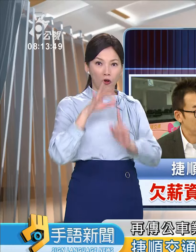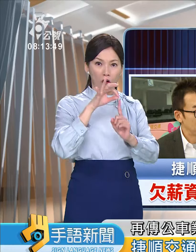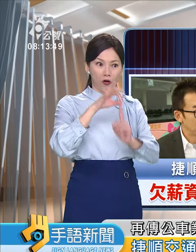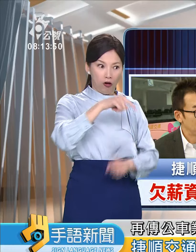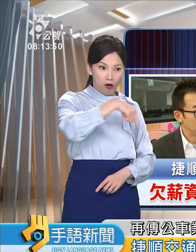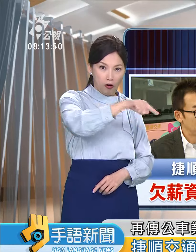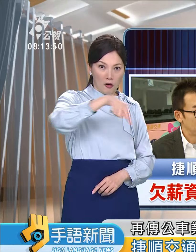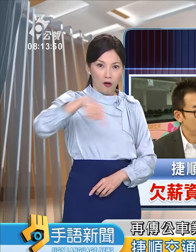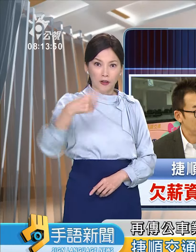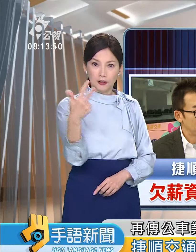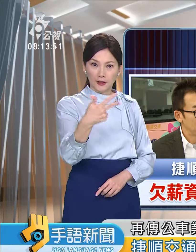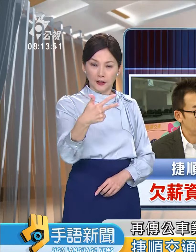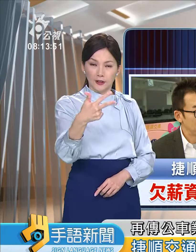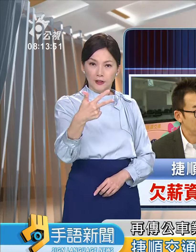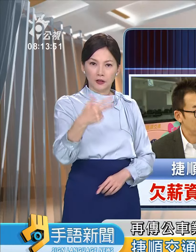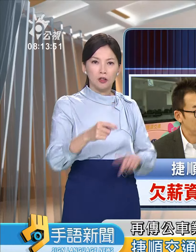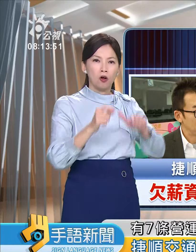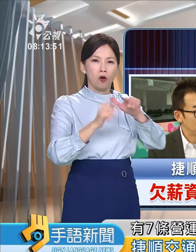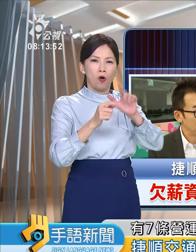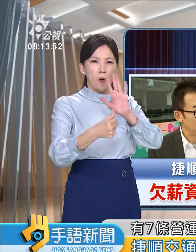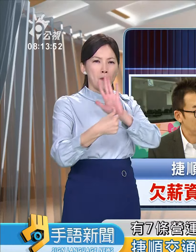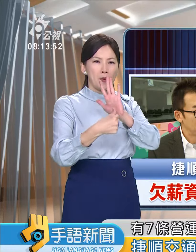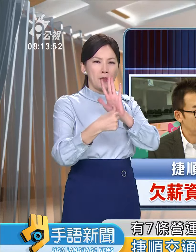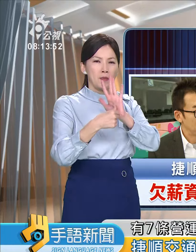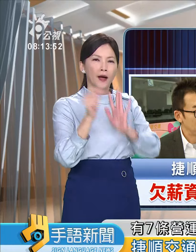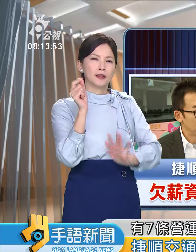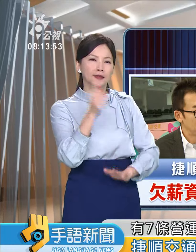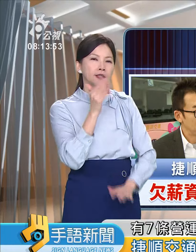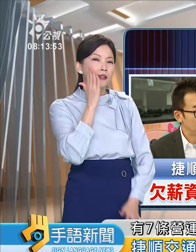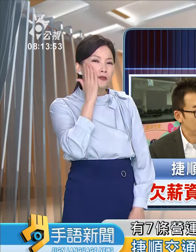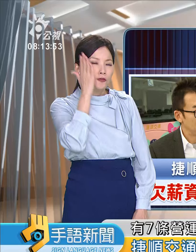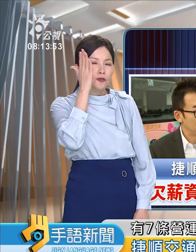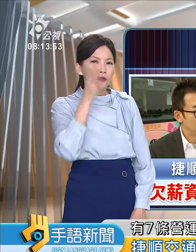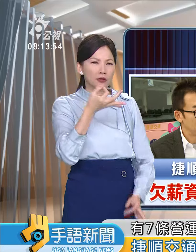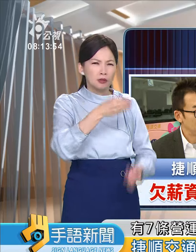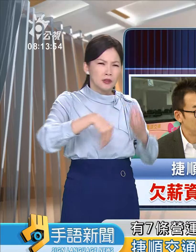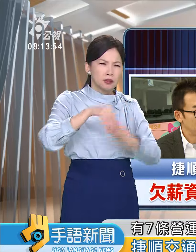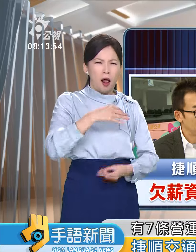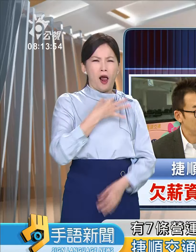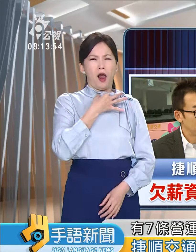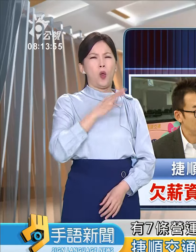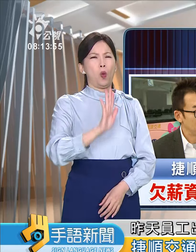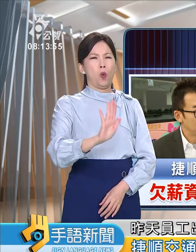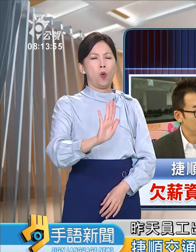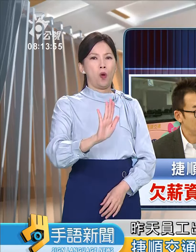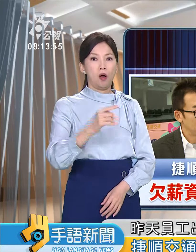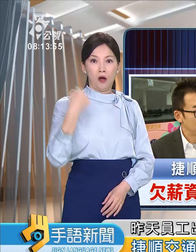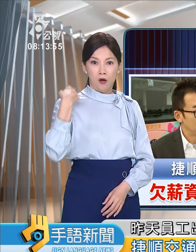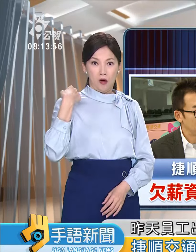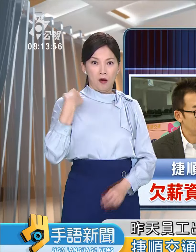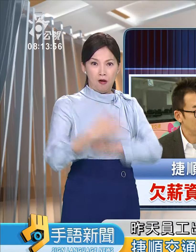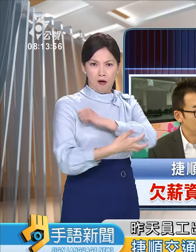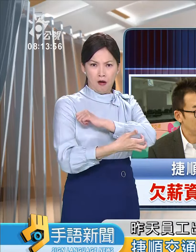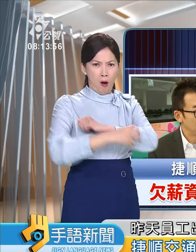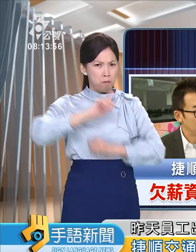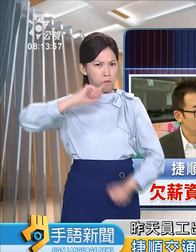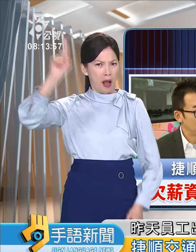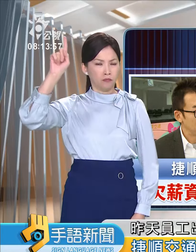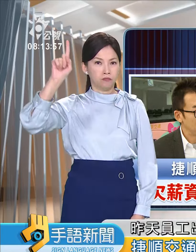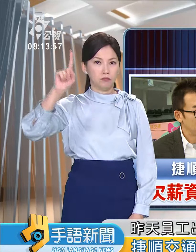题，有7条营运路线的捷顺交通公司，昨天员工出面指控，积